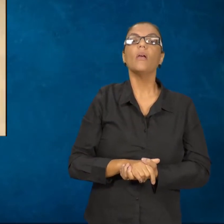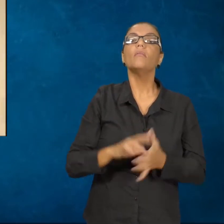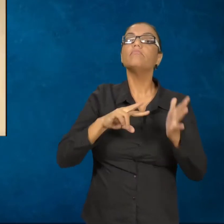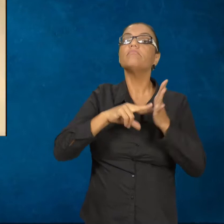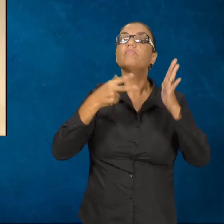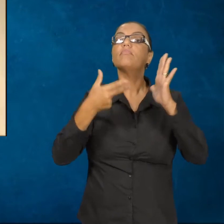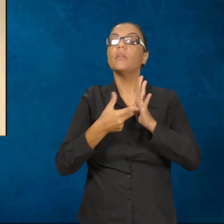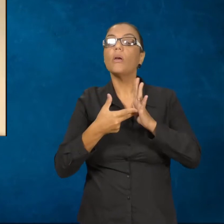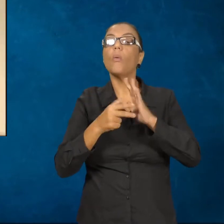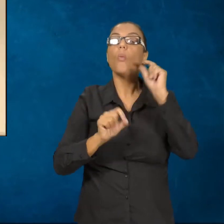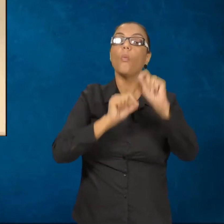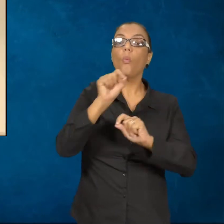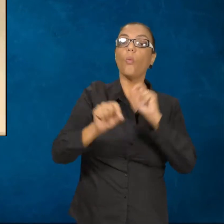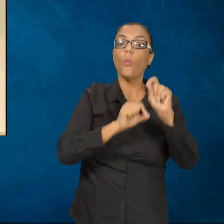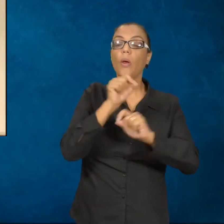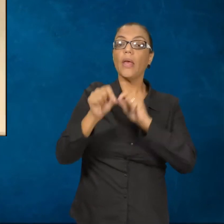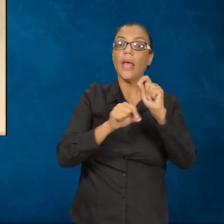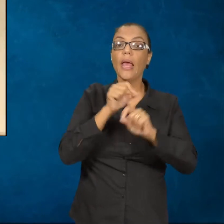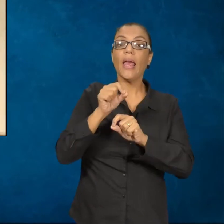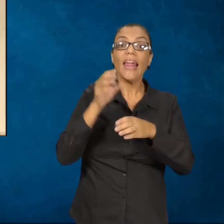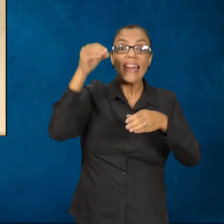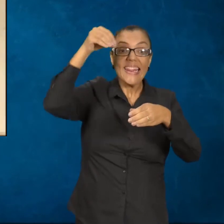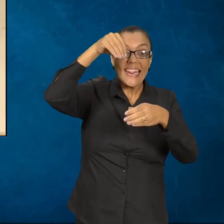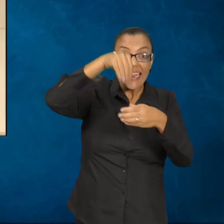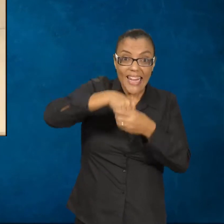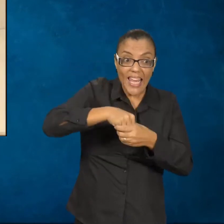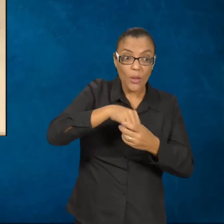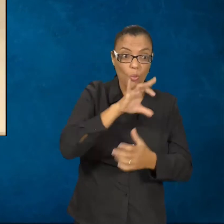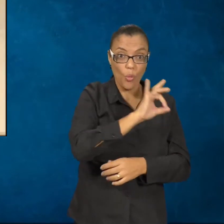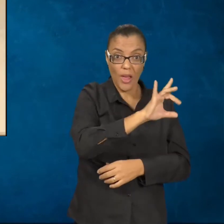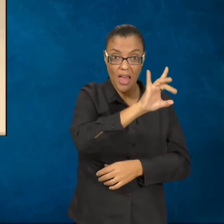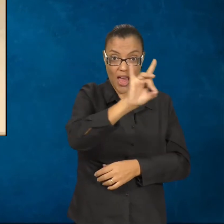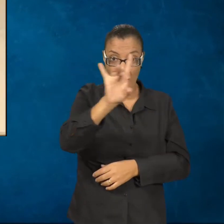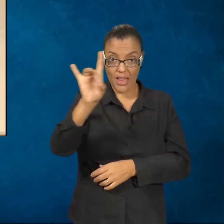Ou seja, dentro de cada um de nós mora um idiota.